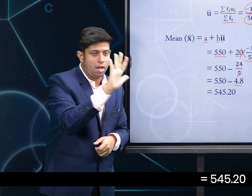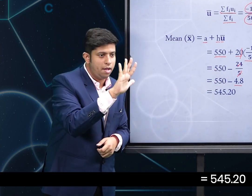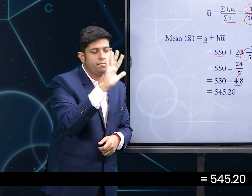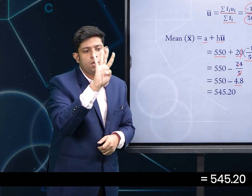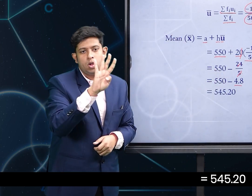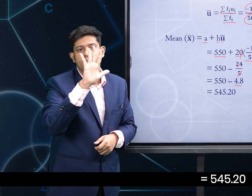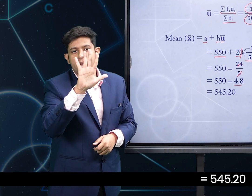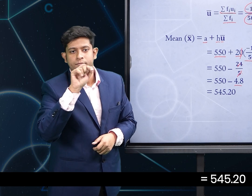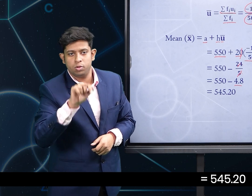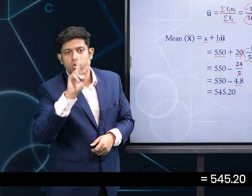545.20.